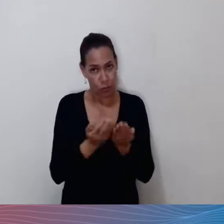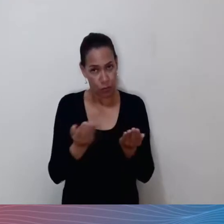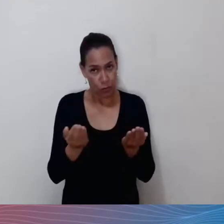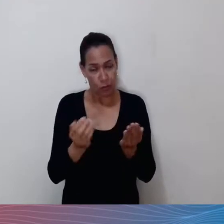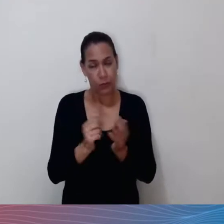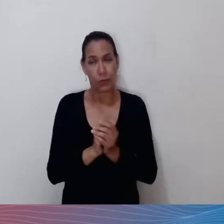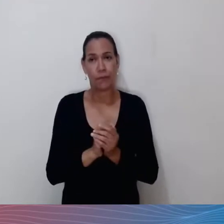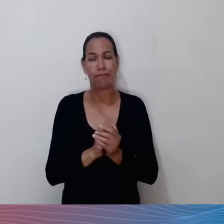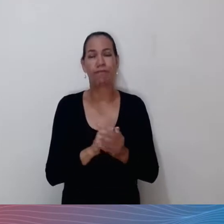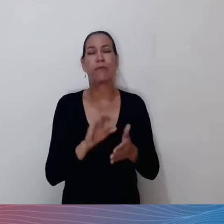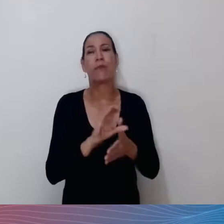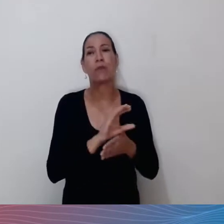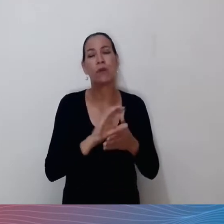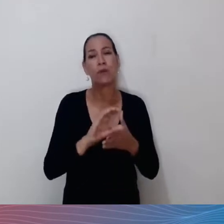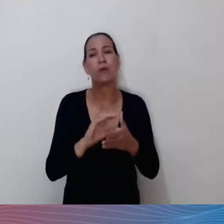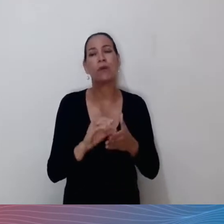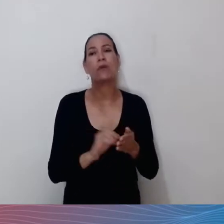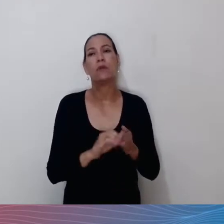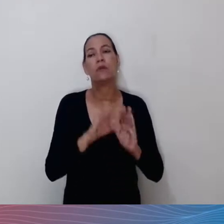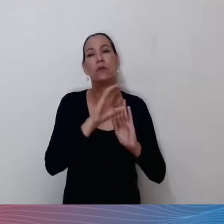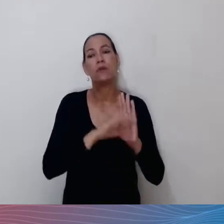versículo 14.